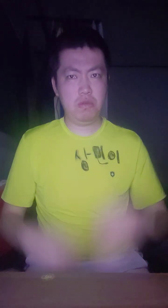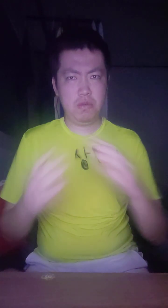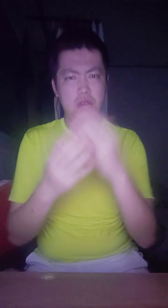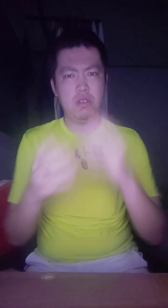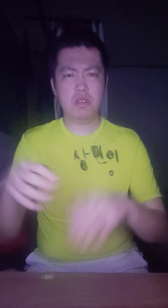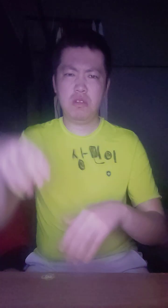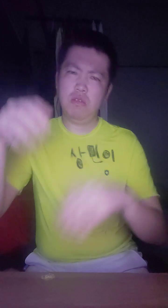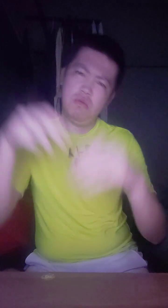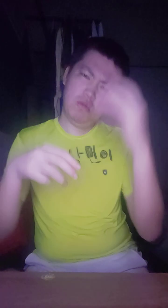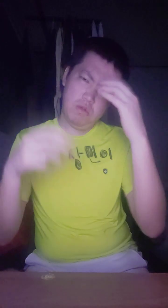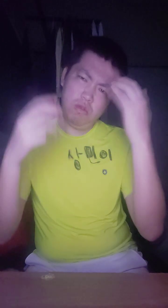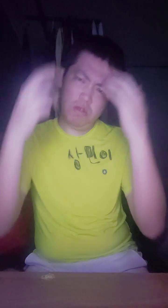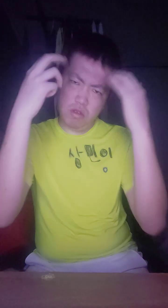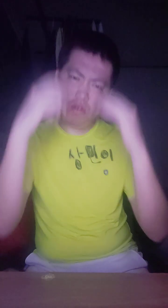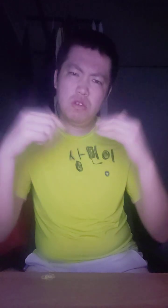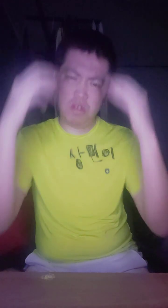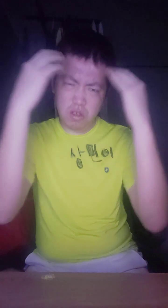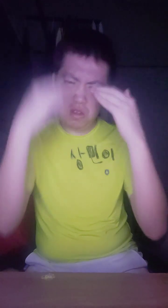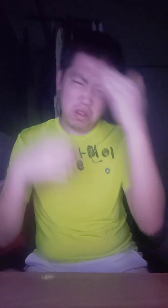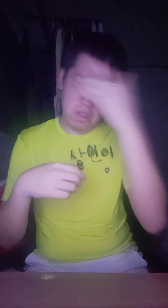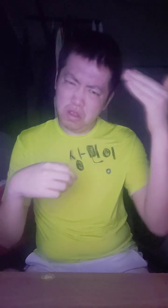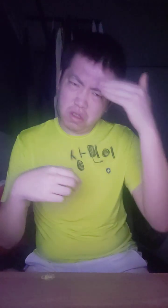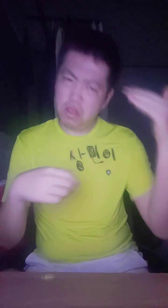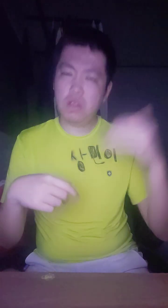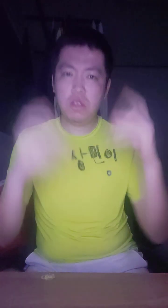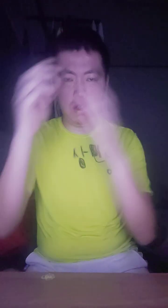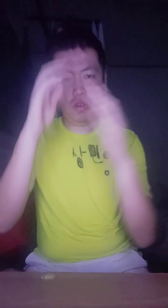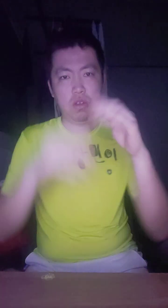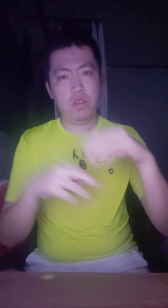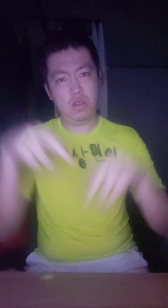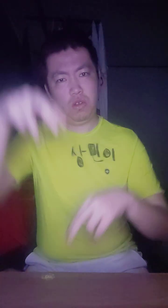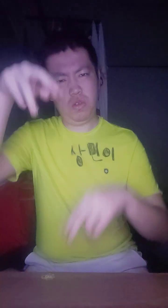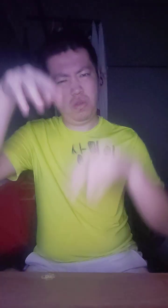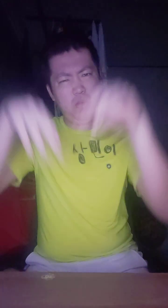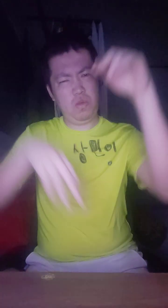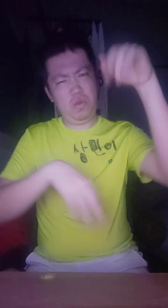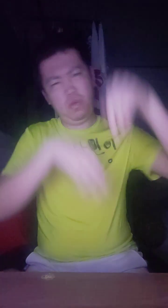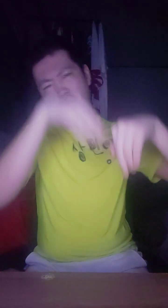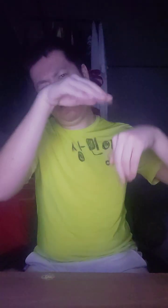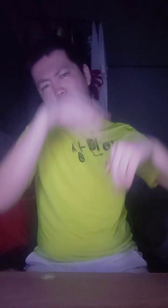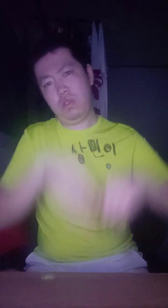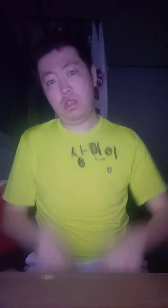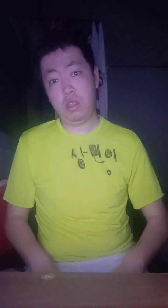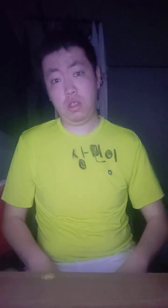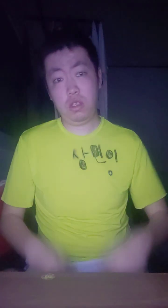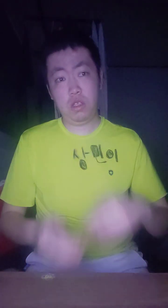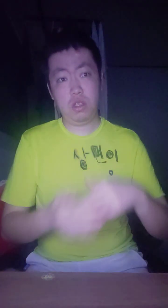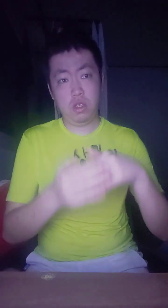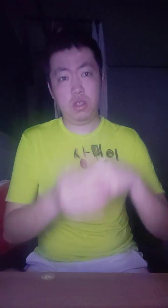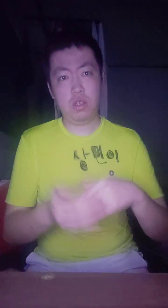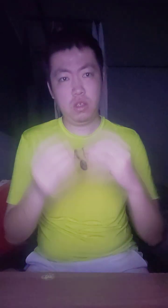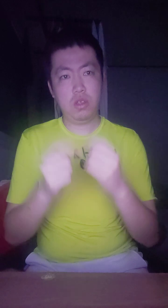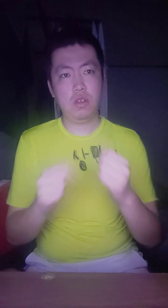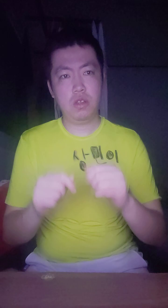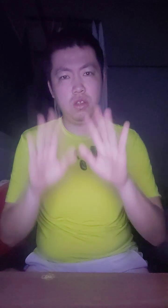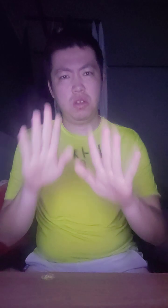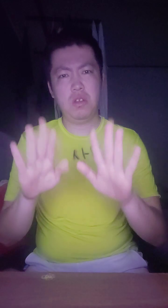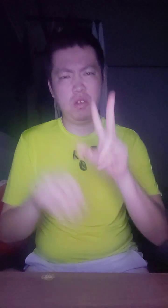비 오듯이 떨어지는 땀을 닦으며 힘겹게 계단을 오릅니다. 층까지 올라가셔야 되는 거예요? 13층까지